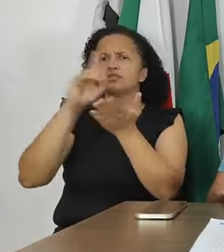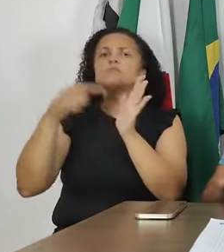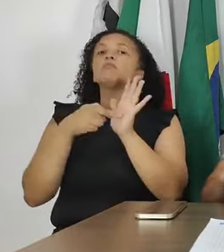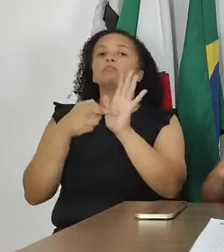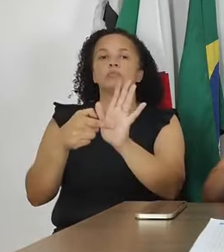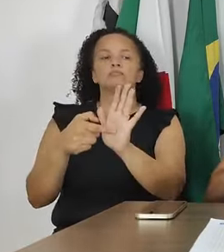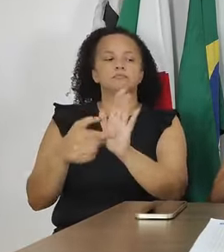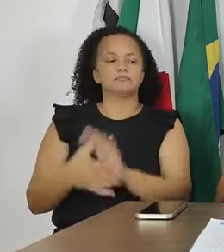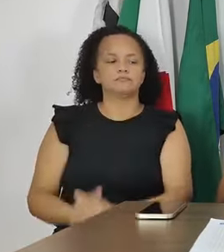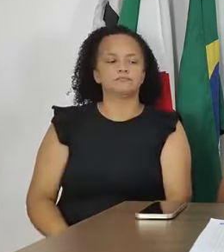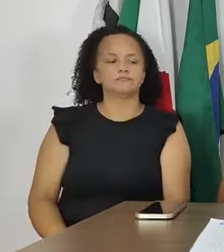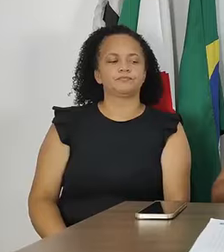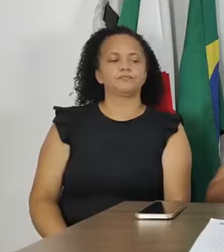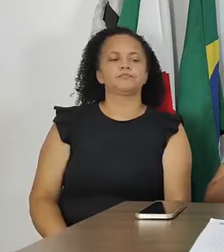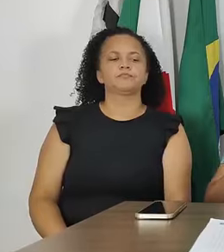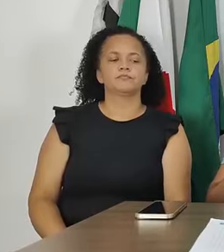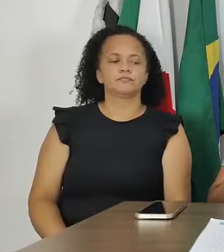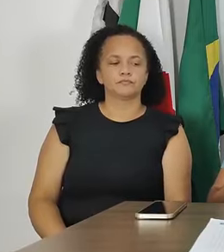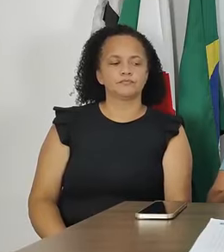lá. Eu vou falar com você